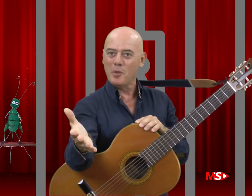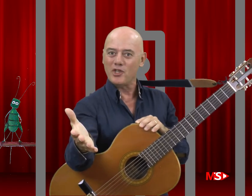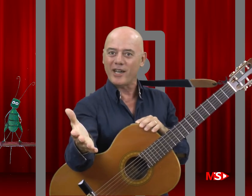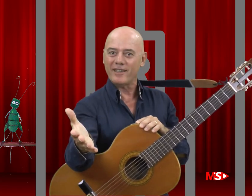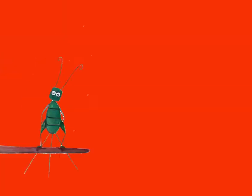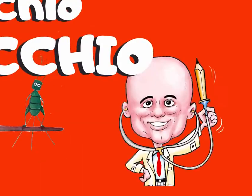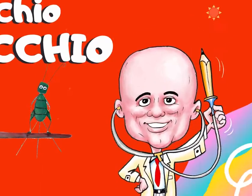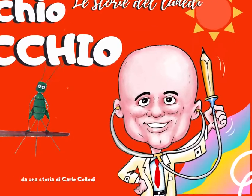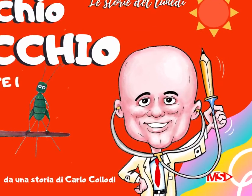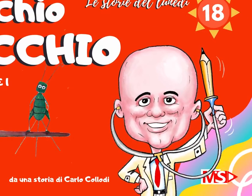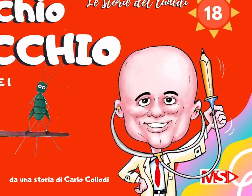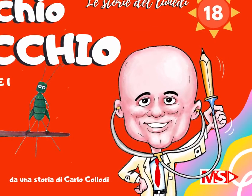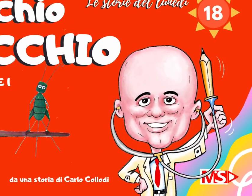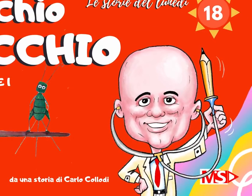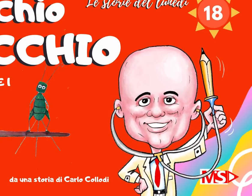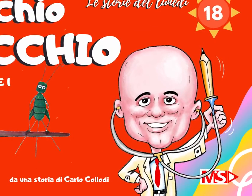si comincia!